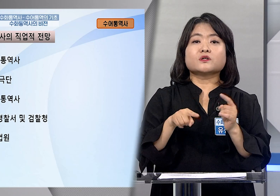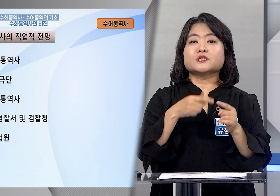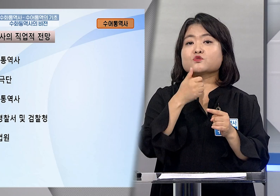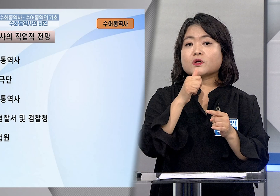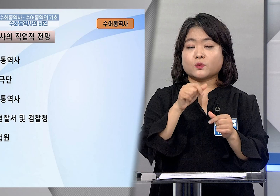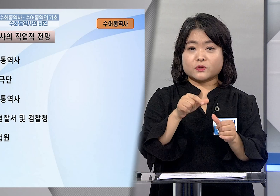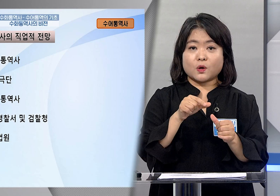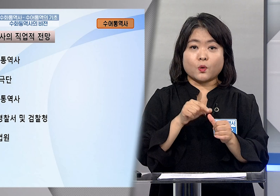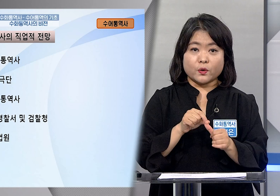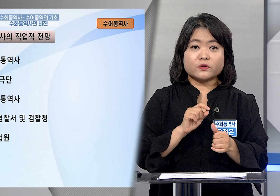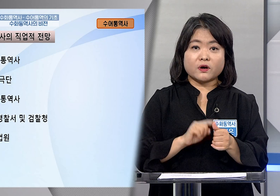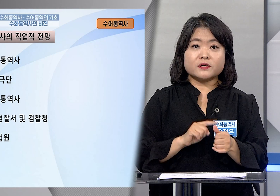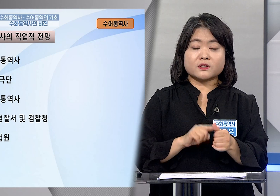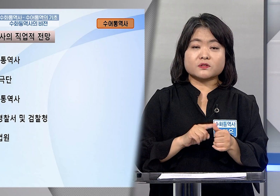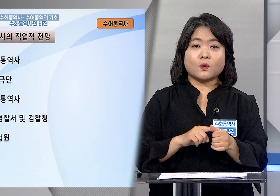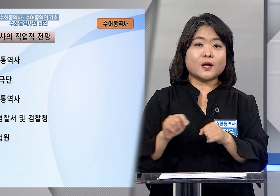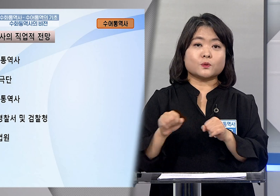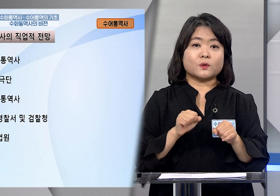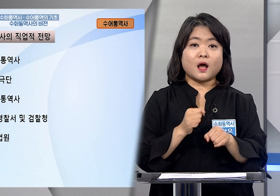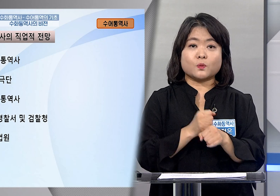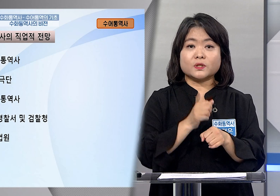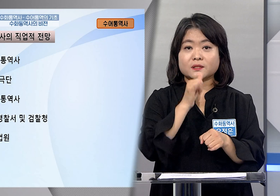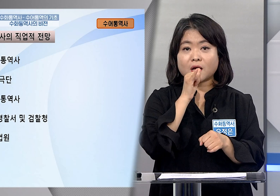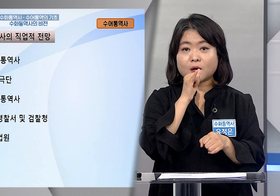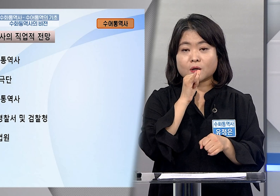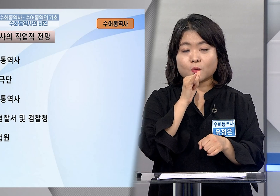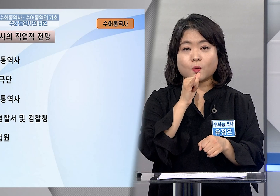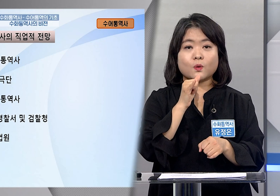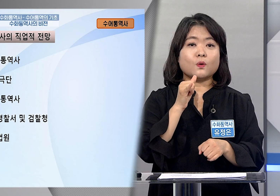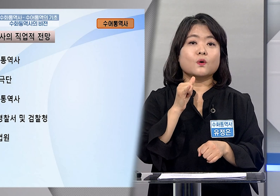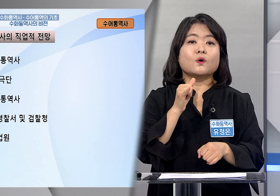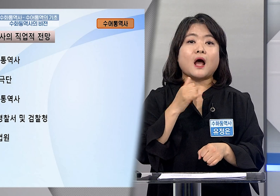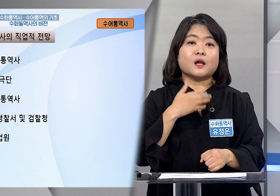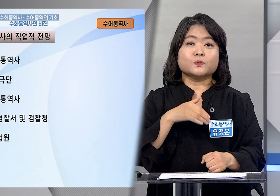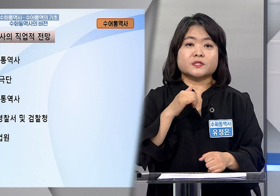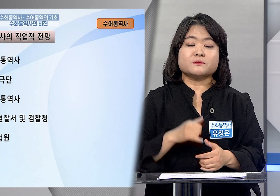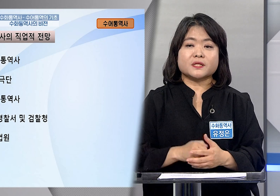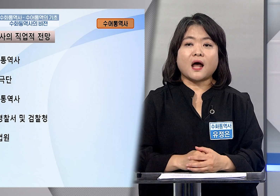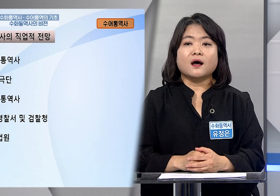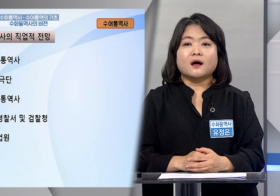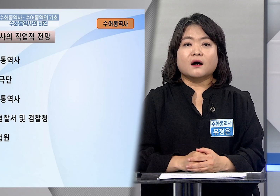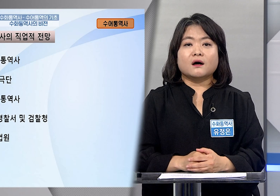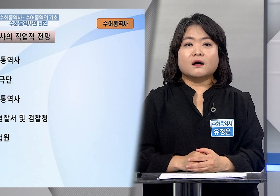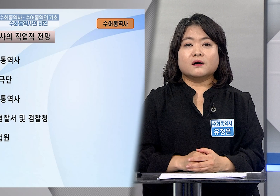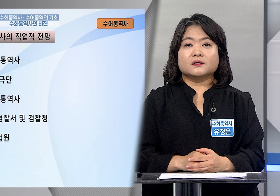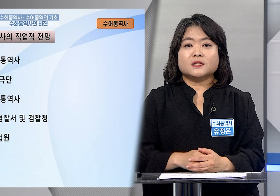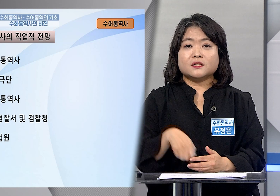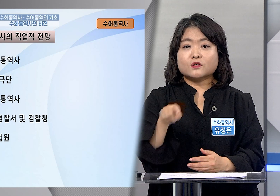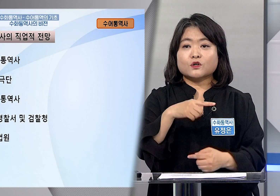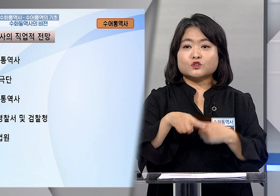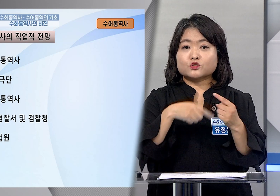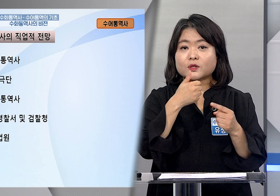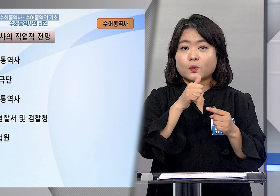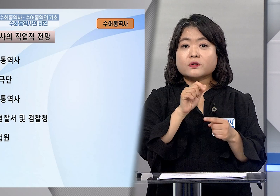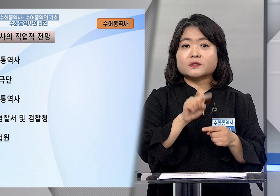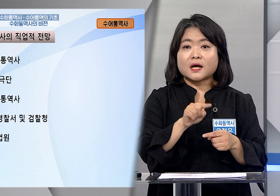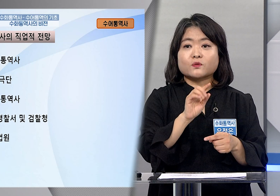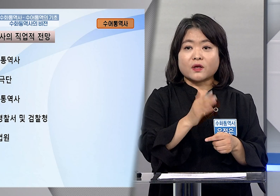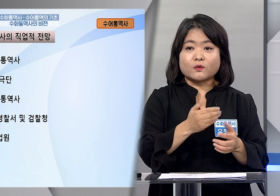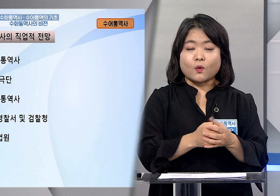수화 통역사가 고용되어 있어서 활동을 하고 있다고 알고 있습니다. 이런 경우는 수화 통역사가 되는